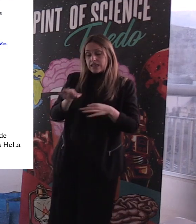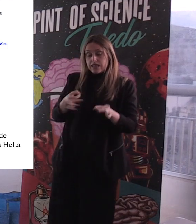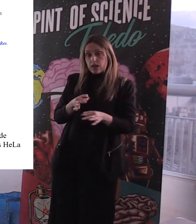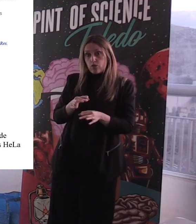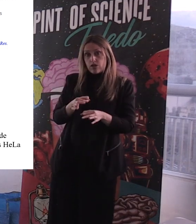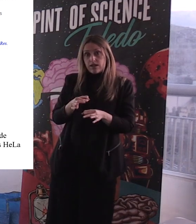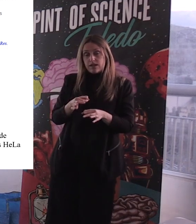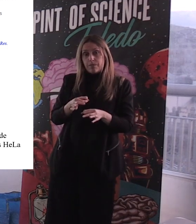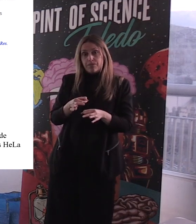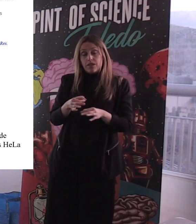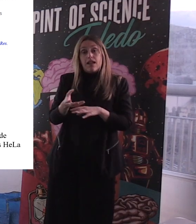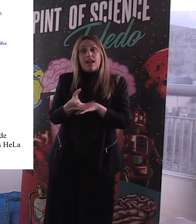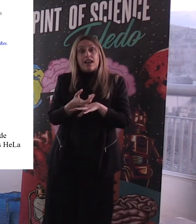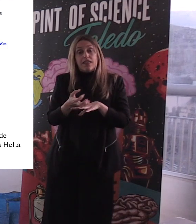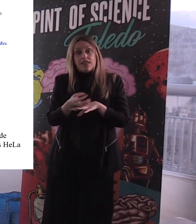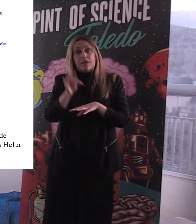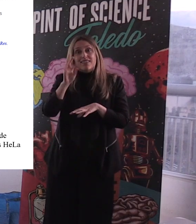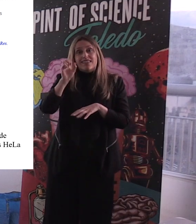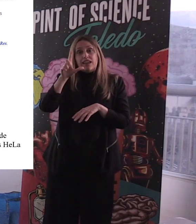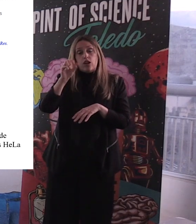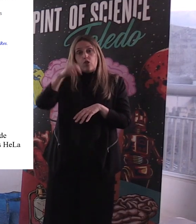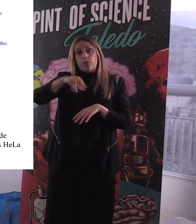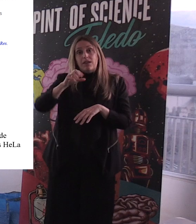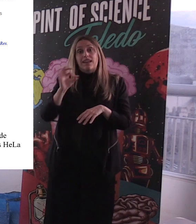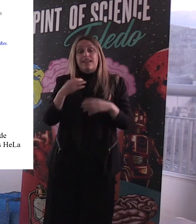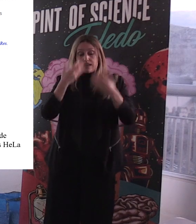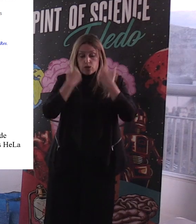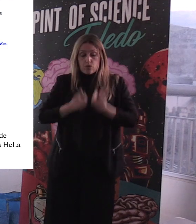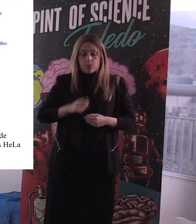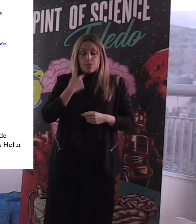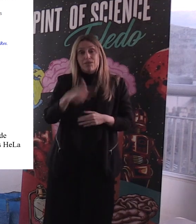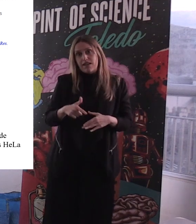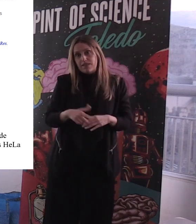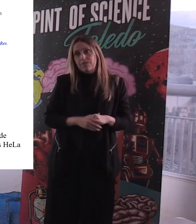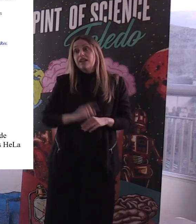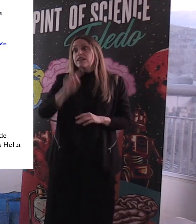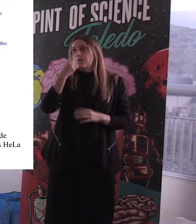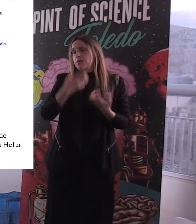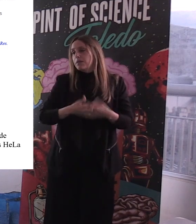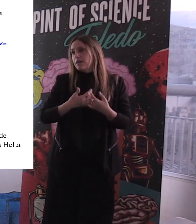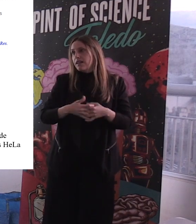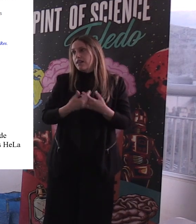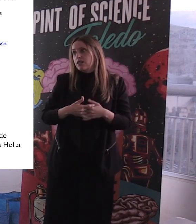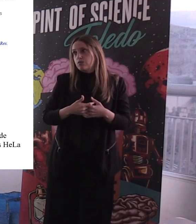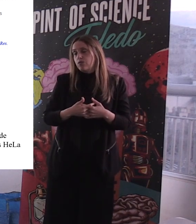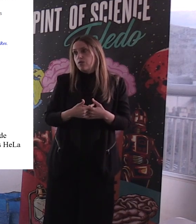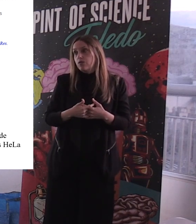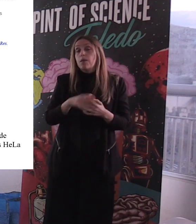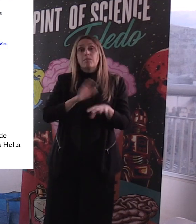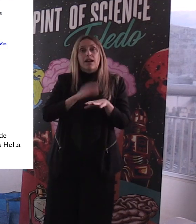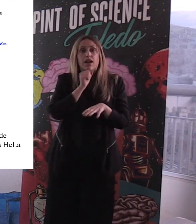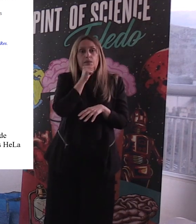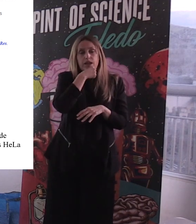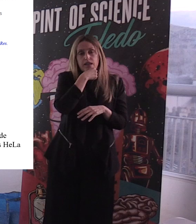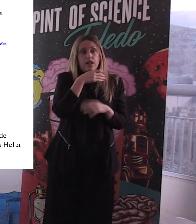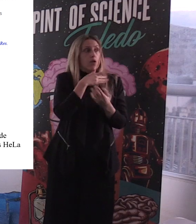la telomerasa con la edad. Okay, es el primer mecanismo de la envejez. Y obviamente ya tenemos una